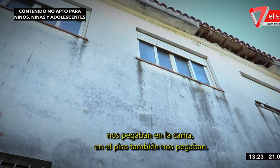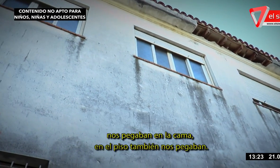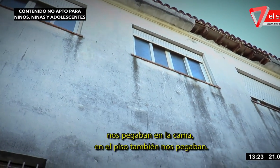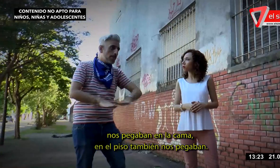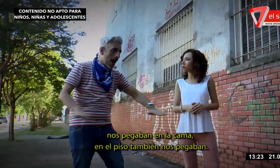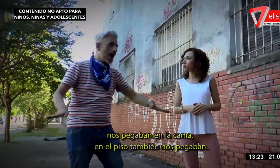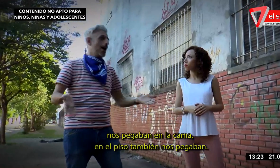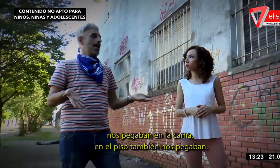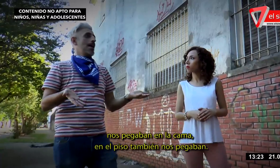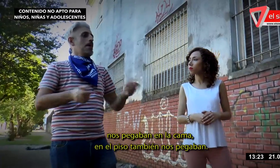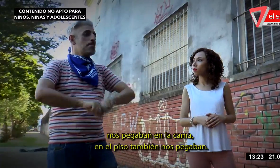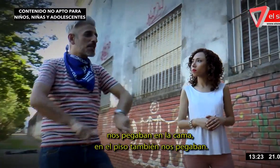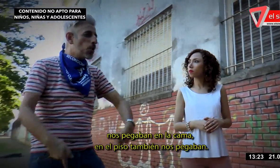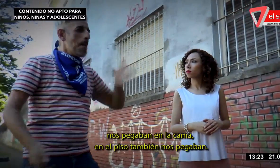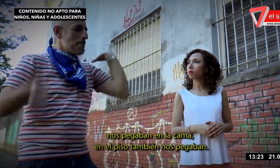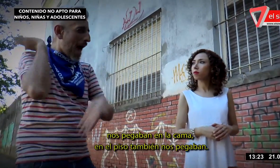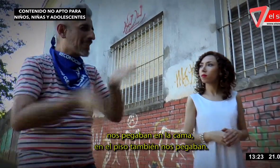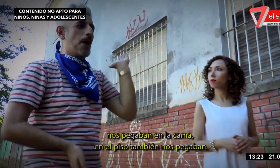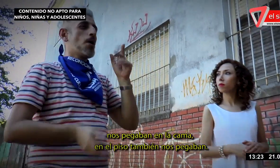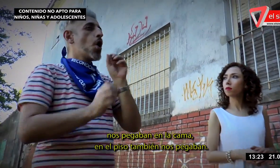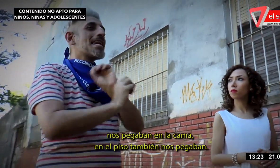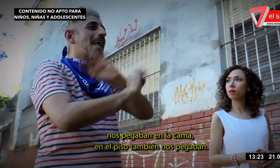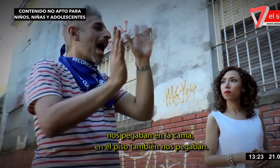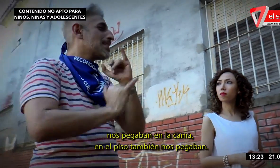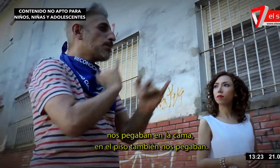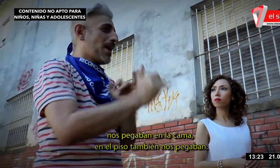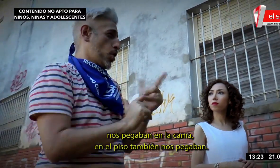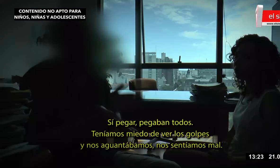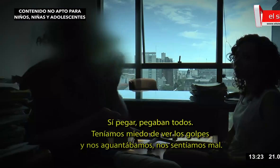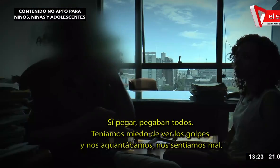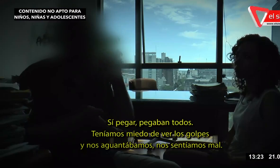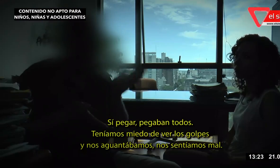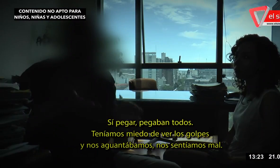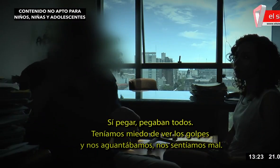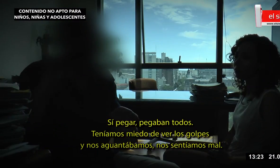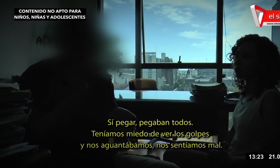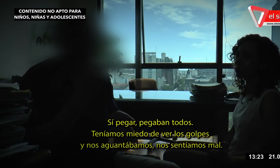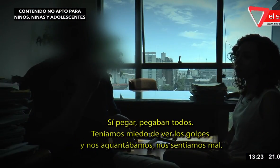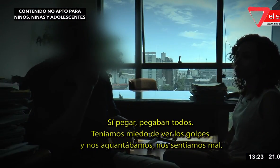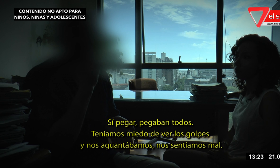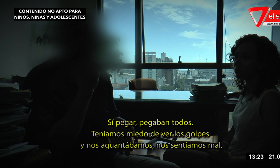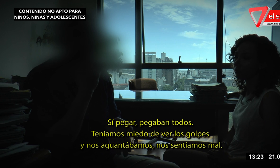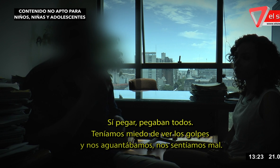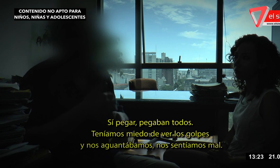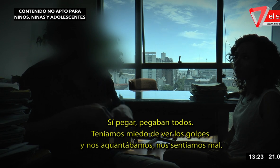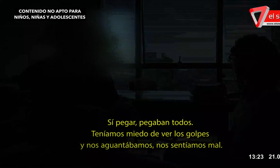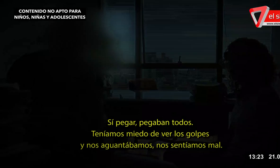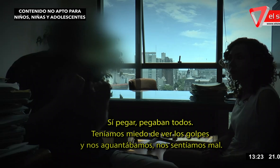pegaban. En la cama, en el piso también nos pegaban. Sí, pegaban todos. Y